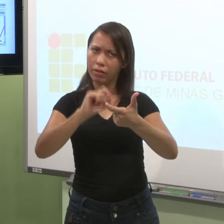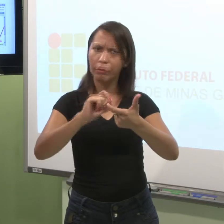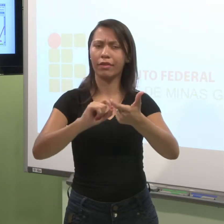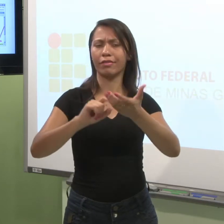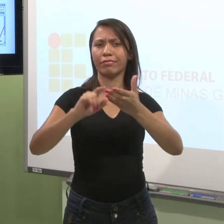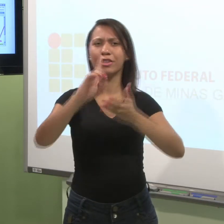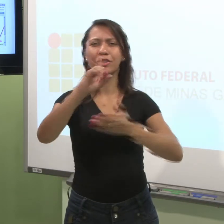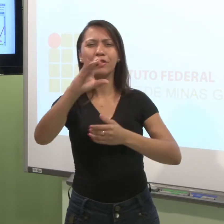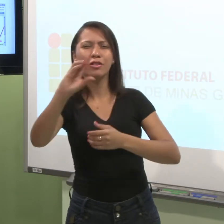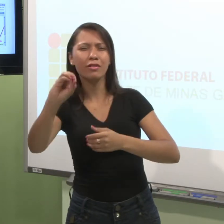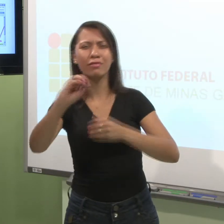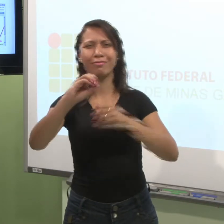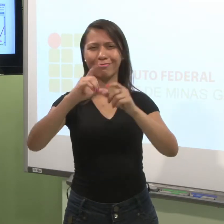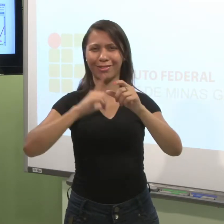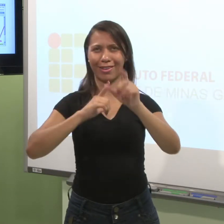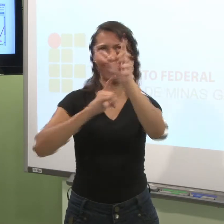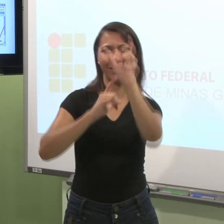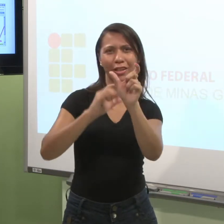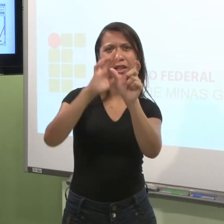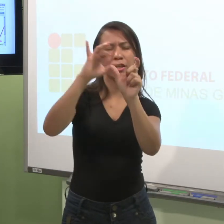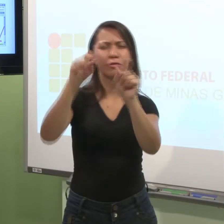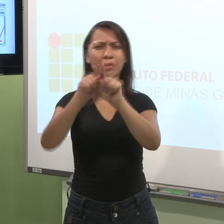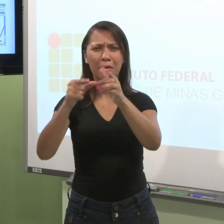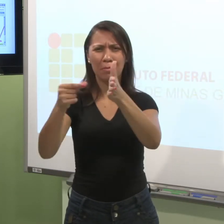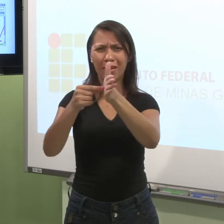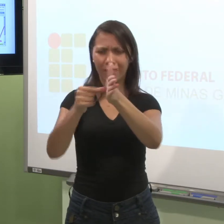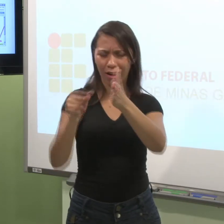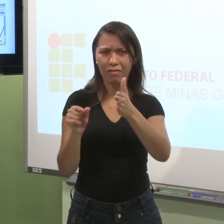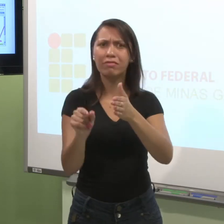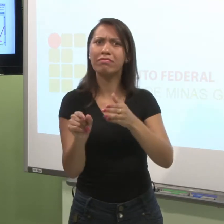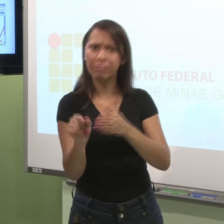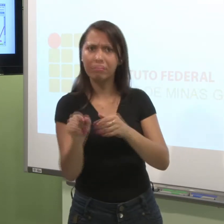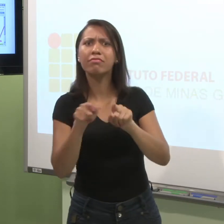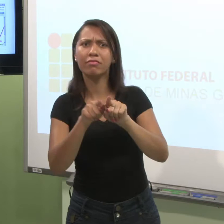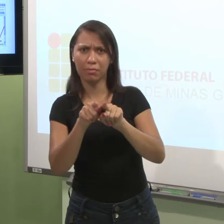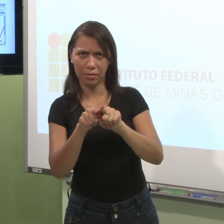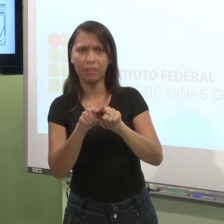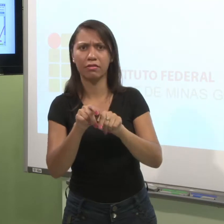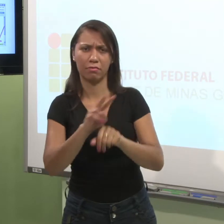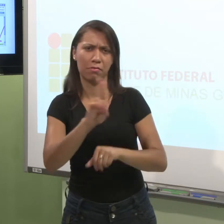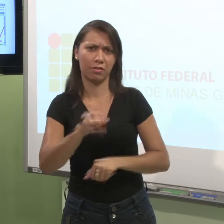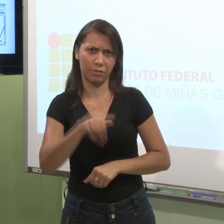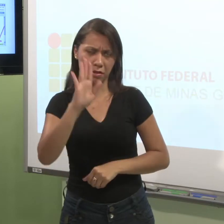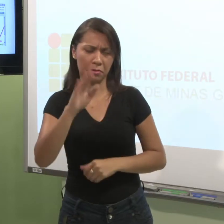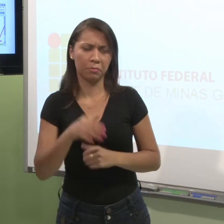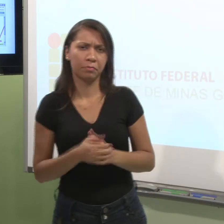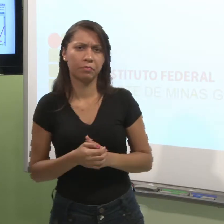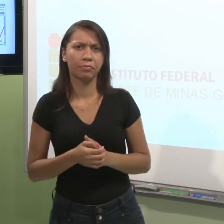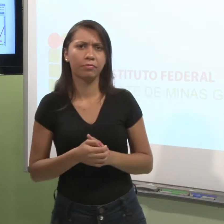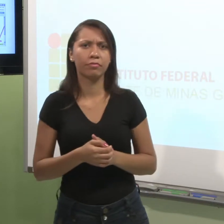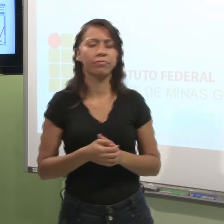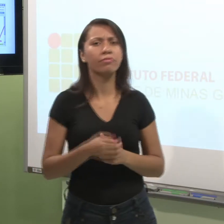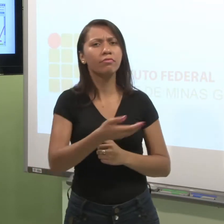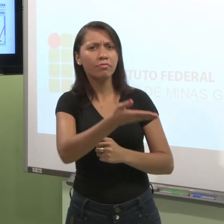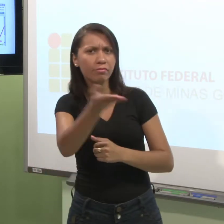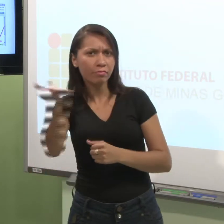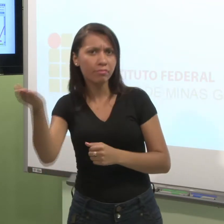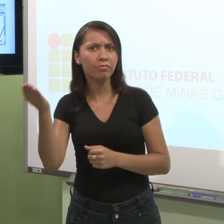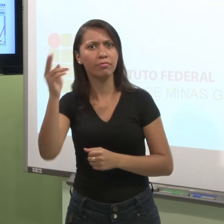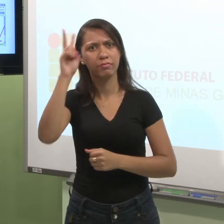o CD, o pendrive, que acredito que hoje seja o mais utilizado. Acho que agora vocês lembraram. Então